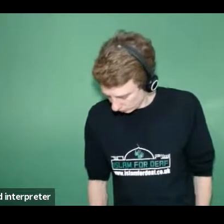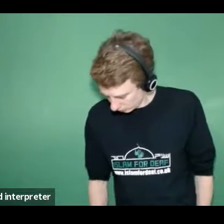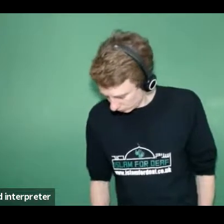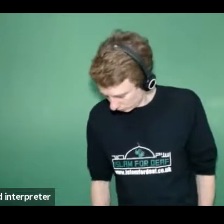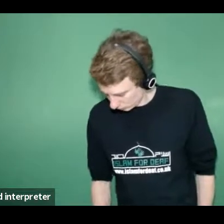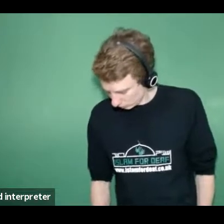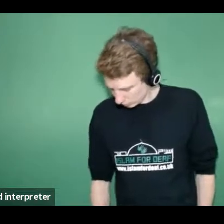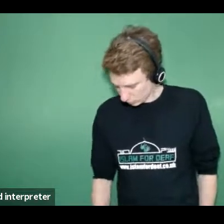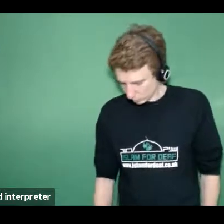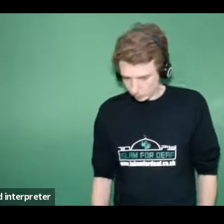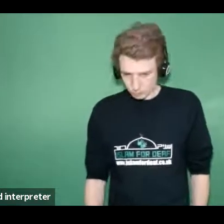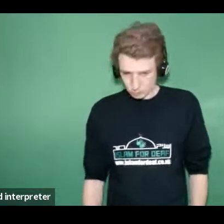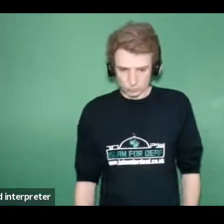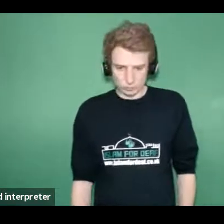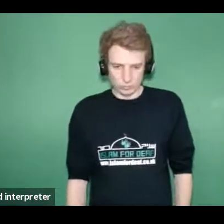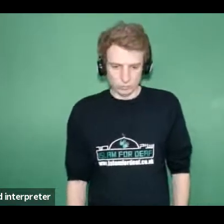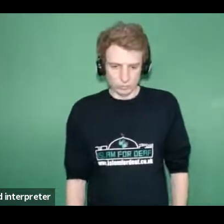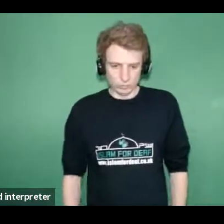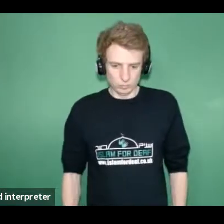الدنيا.